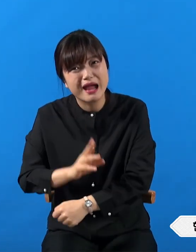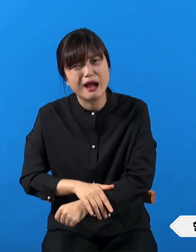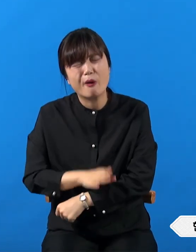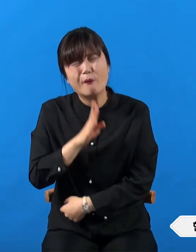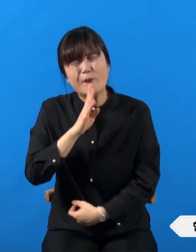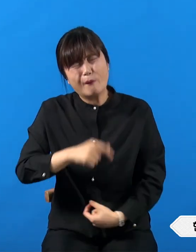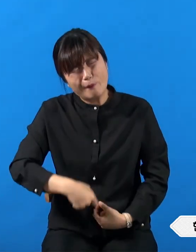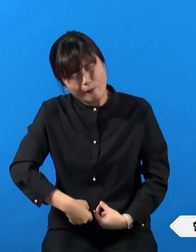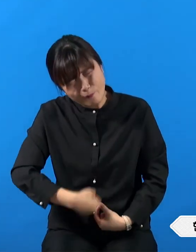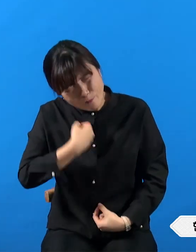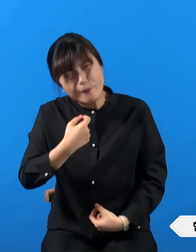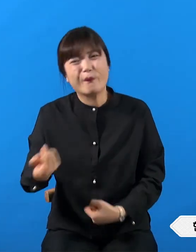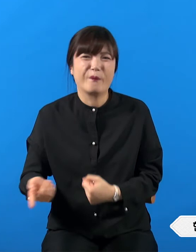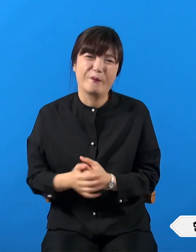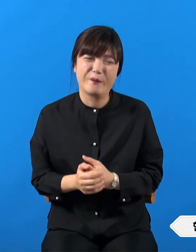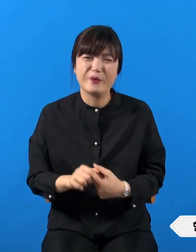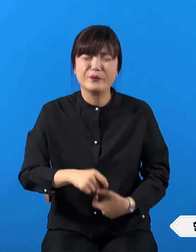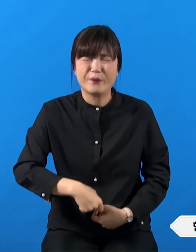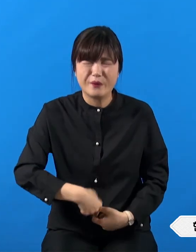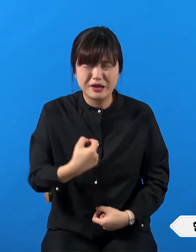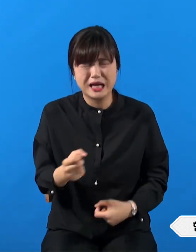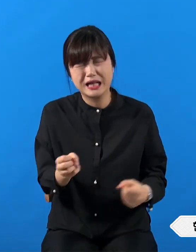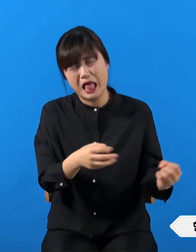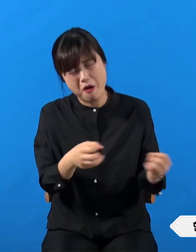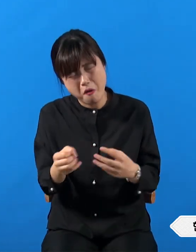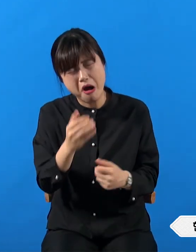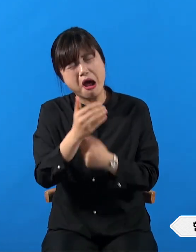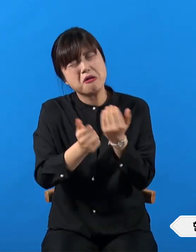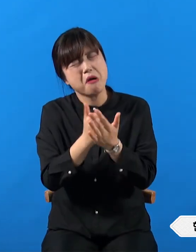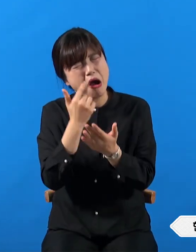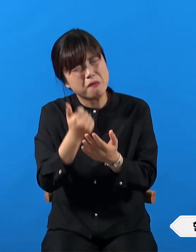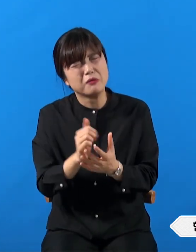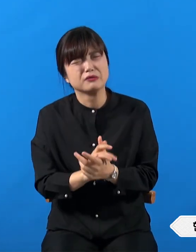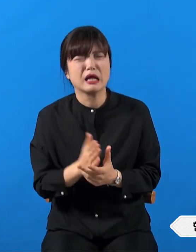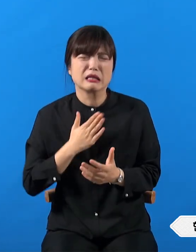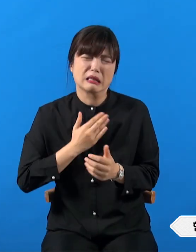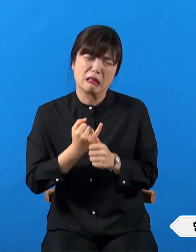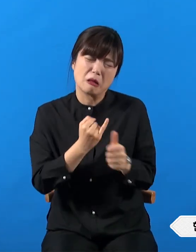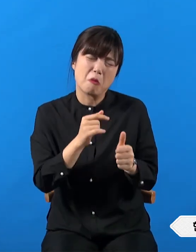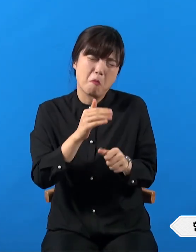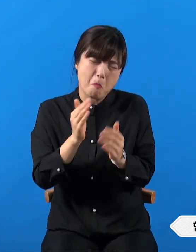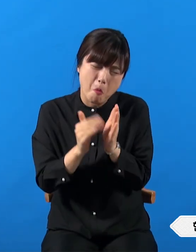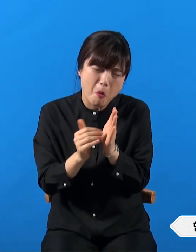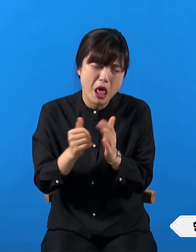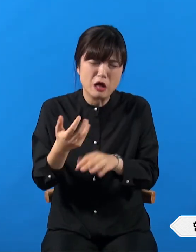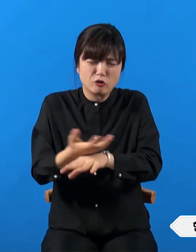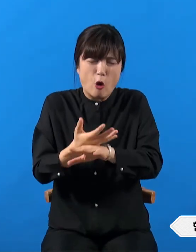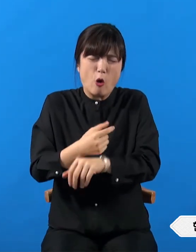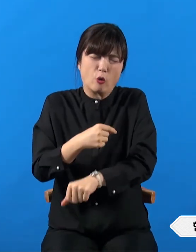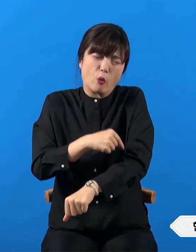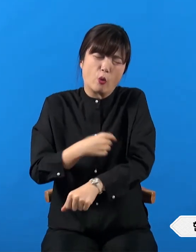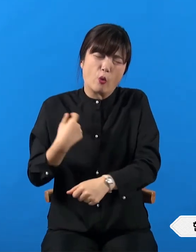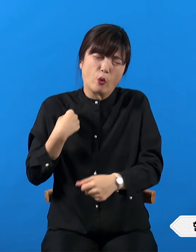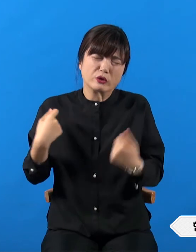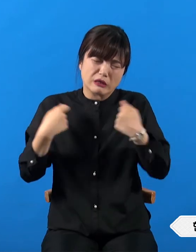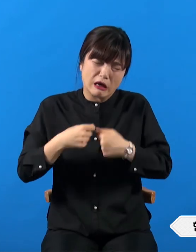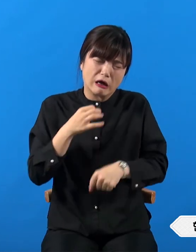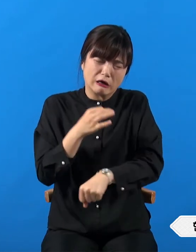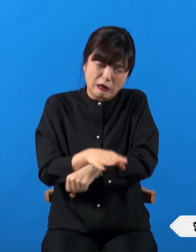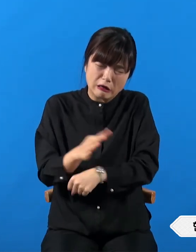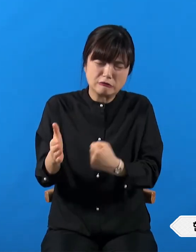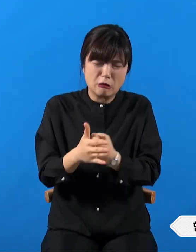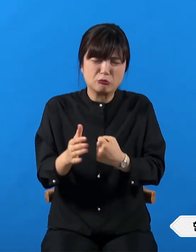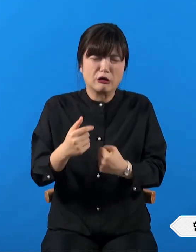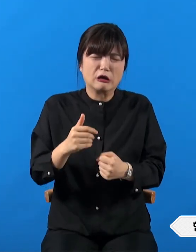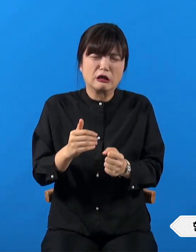정말 솔직합니까? 솔직하게 대화를 나눕니까? 아버지, 남편 몰래 밍크코트 샀다가 들켰어요.